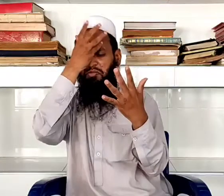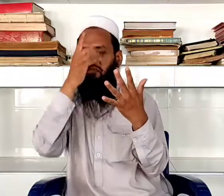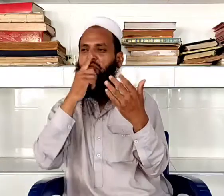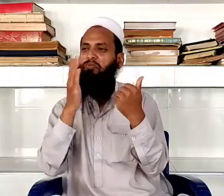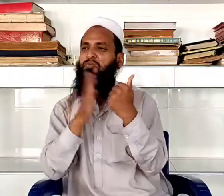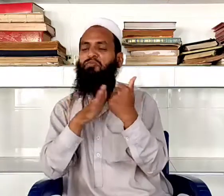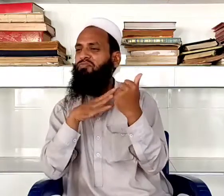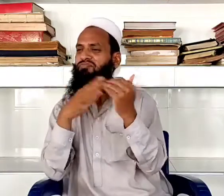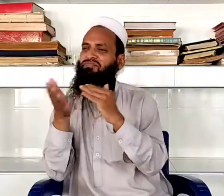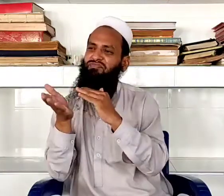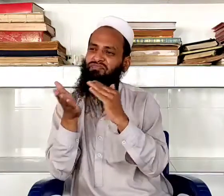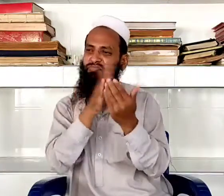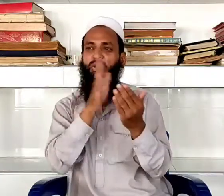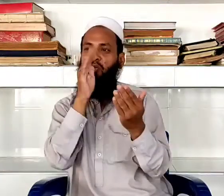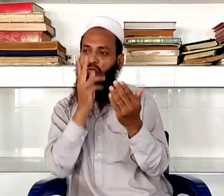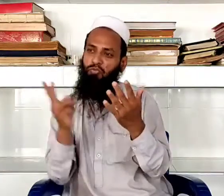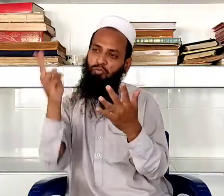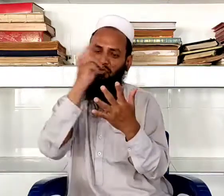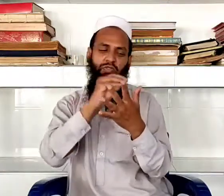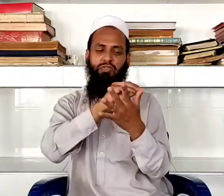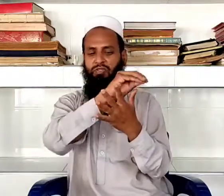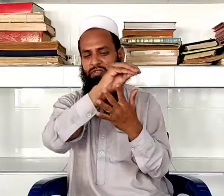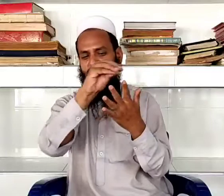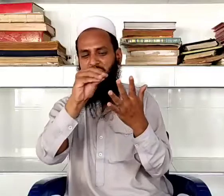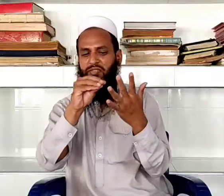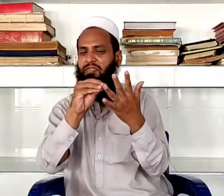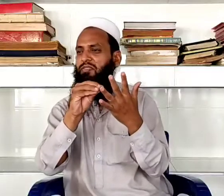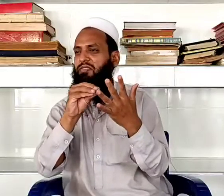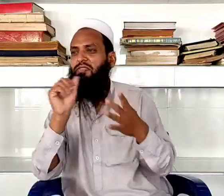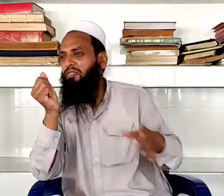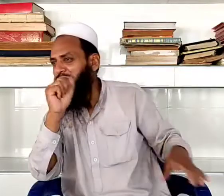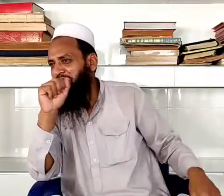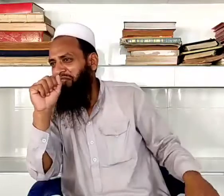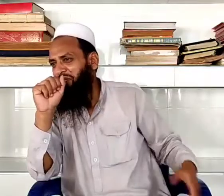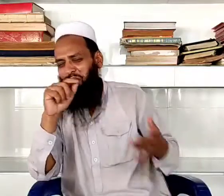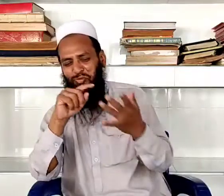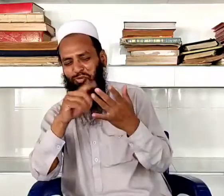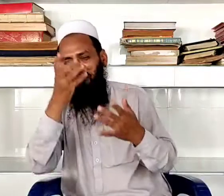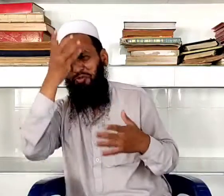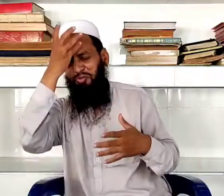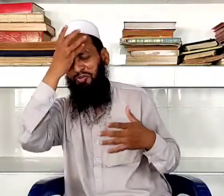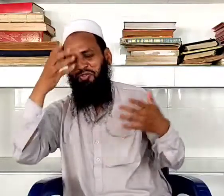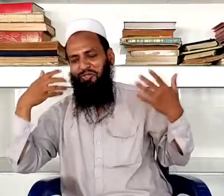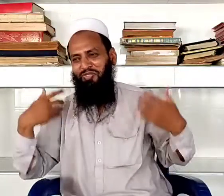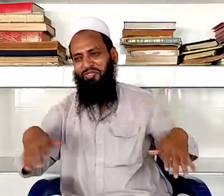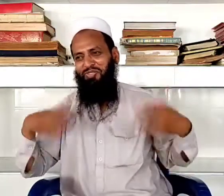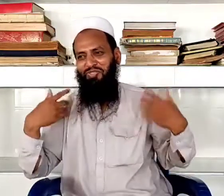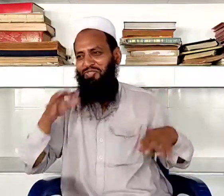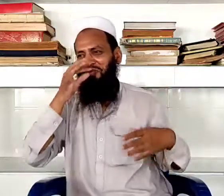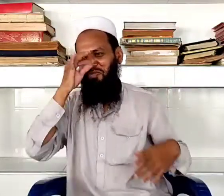وابستگی ہے. دسو کیا انہاں دا آپس دے اندر کوئی جھگڑا اختلاف ہو سکدا ہے؟ اگر کوئی جھگڑا اختلاف